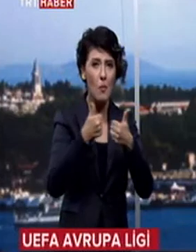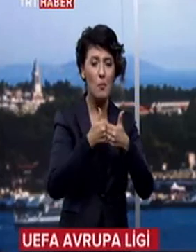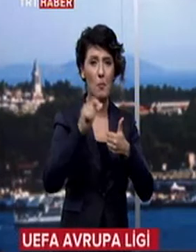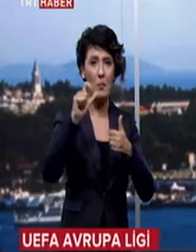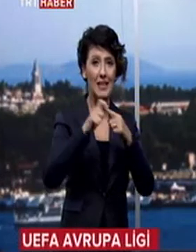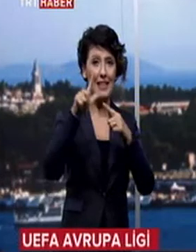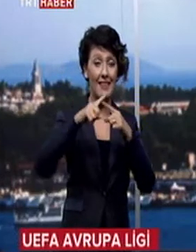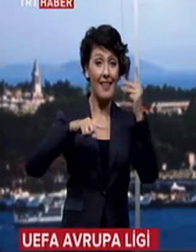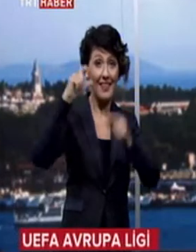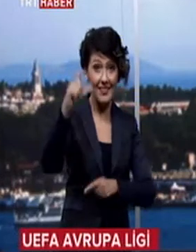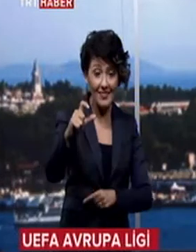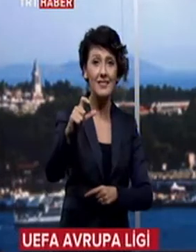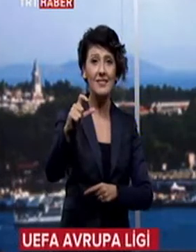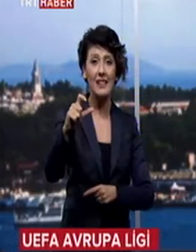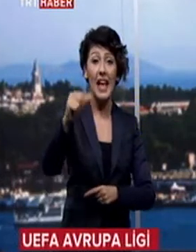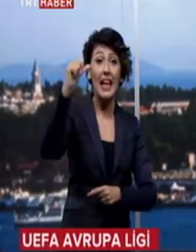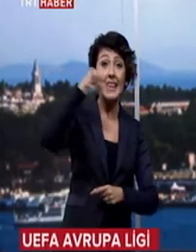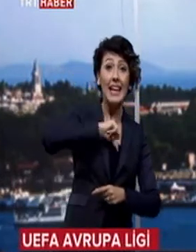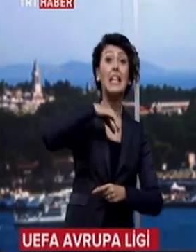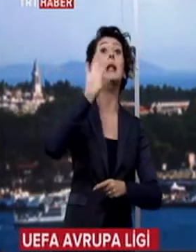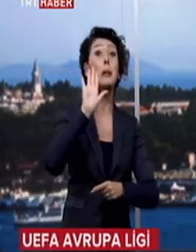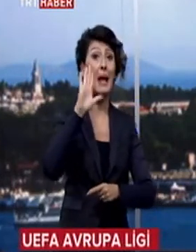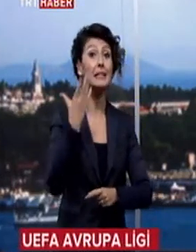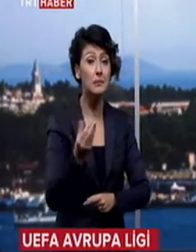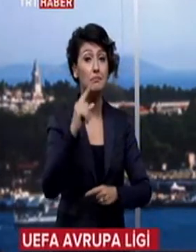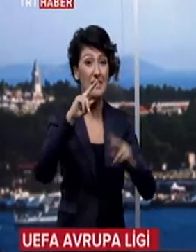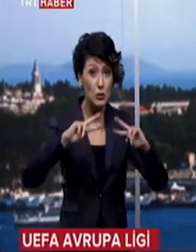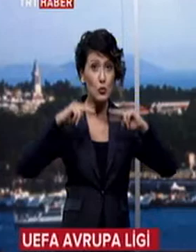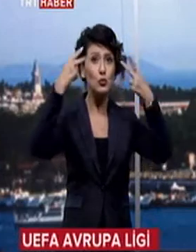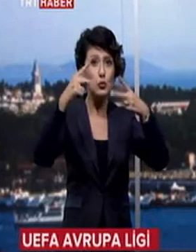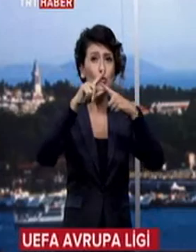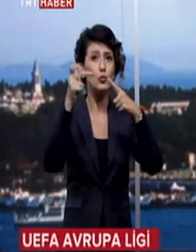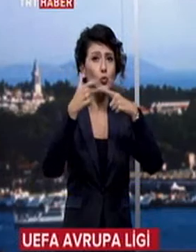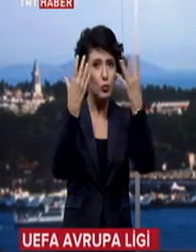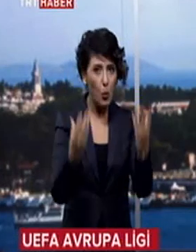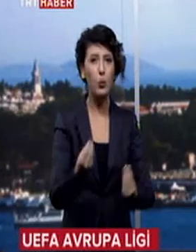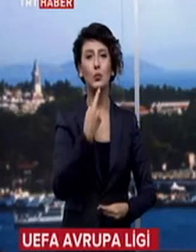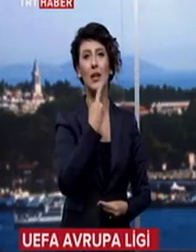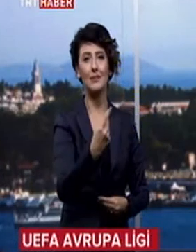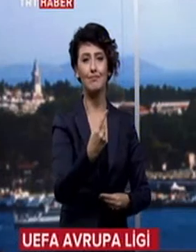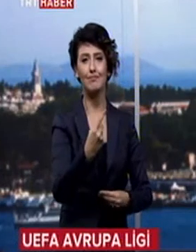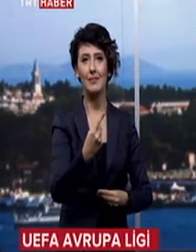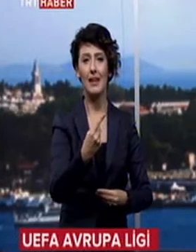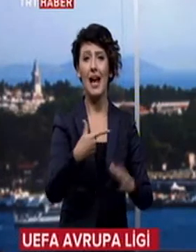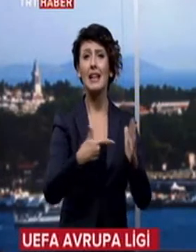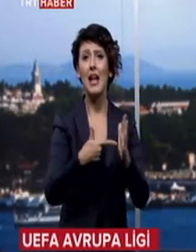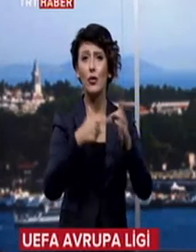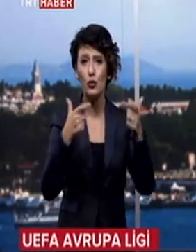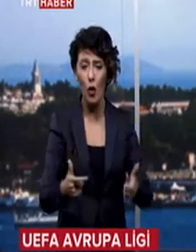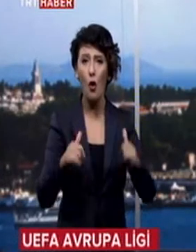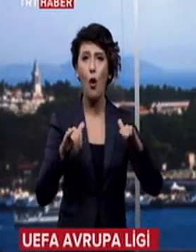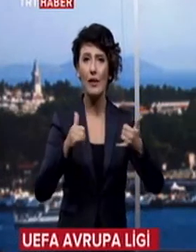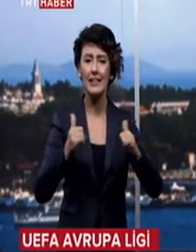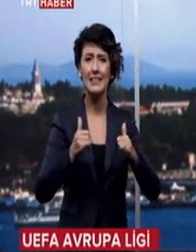Fenerbahçe son maçta Celtic'e yenilmediği takdirde bir üst tura yükselecek.